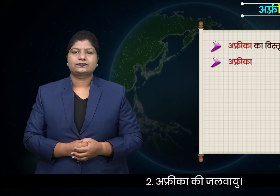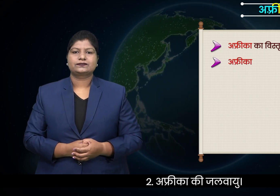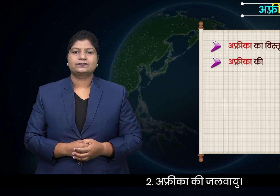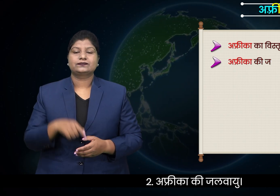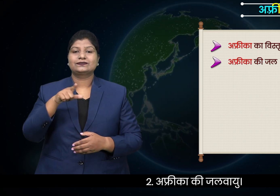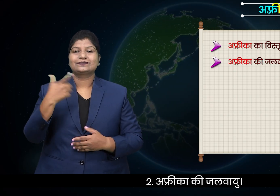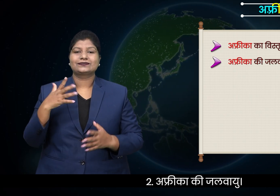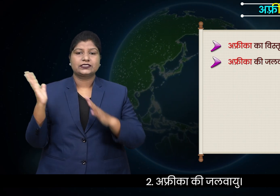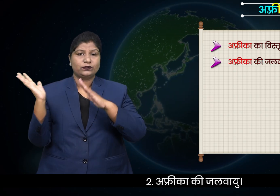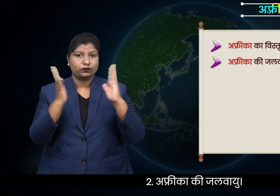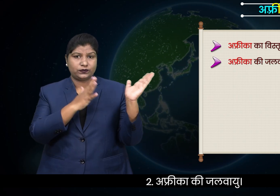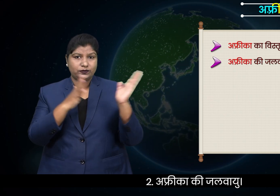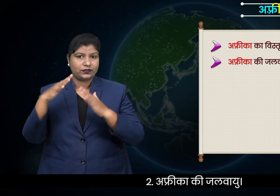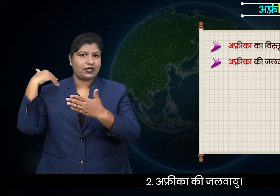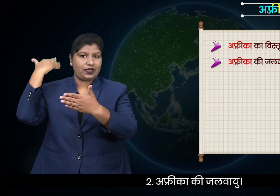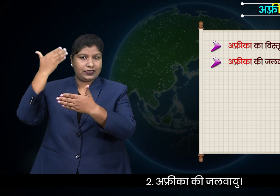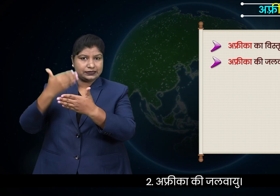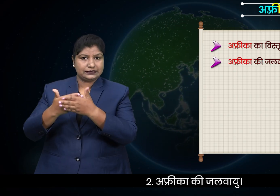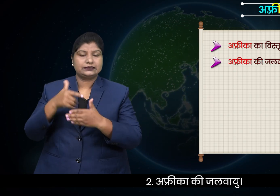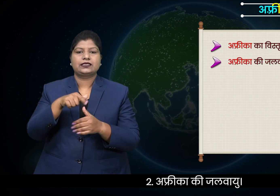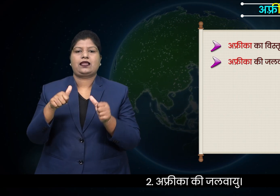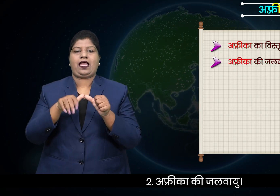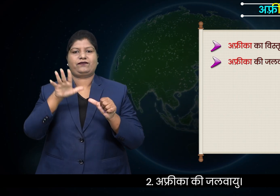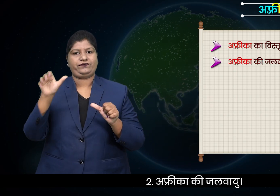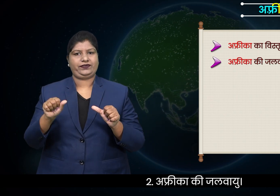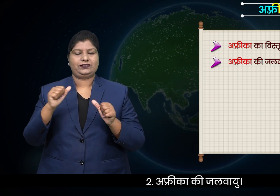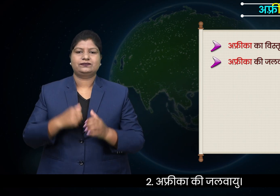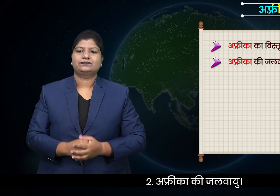2. अफ्रीका की जलवायु।